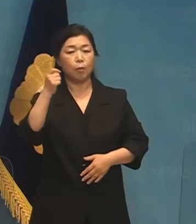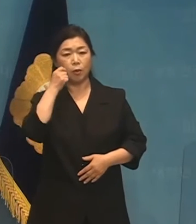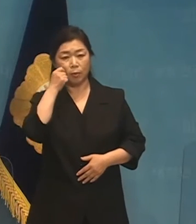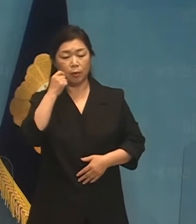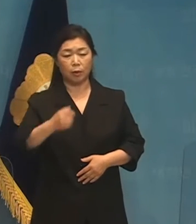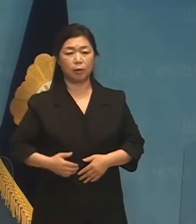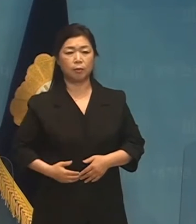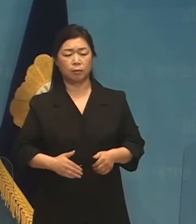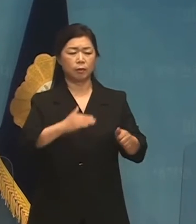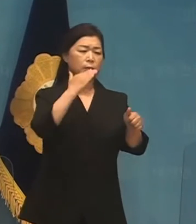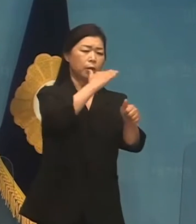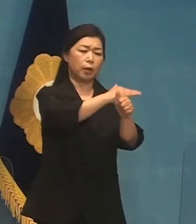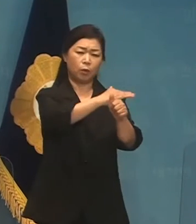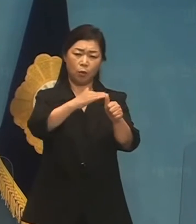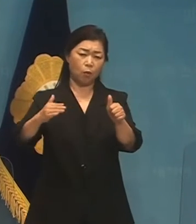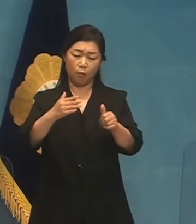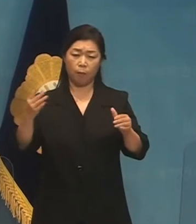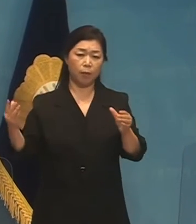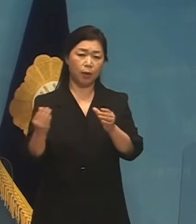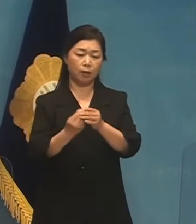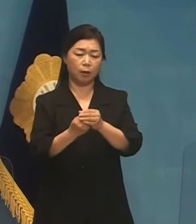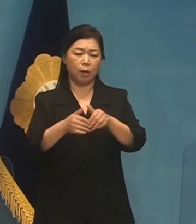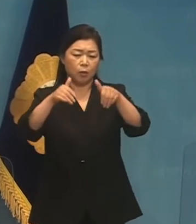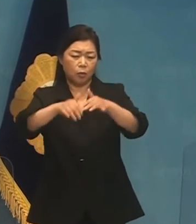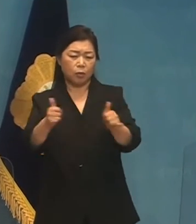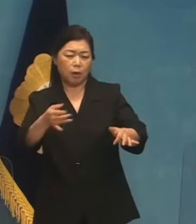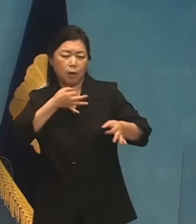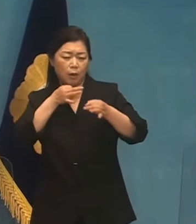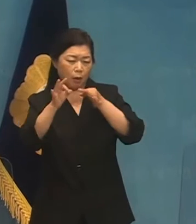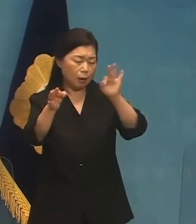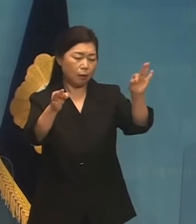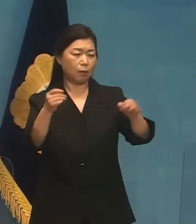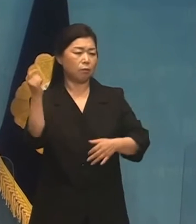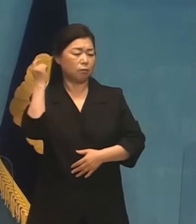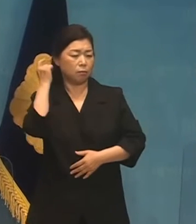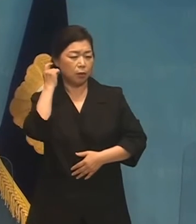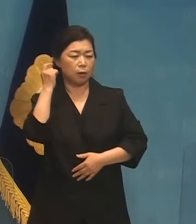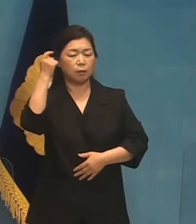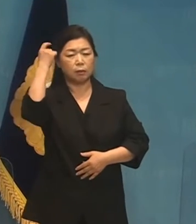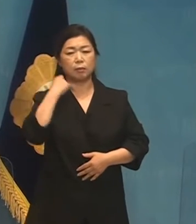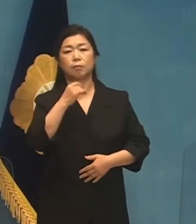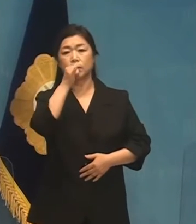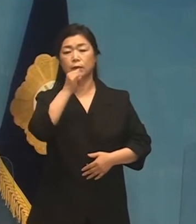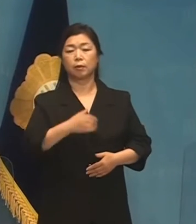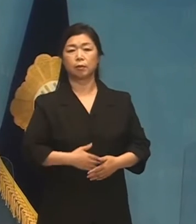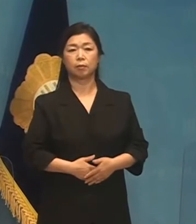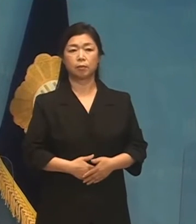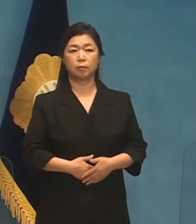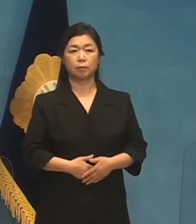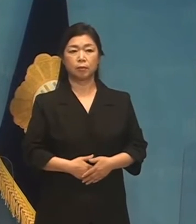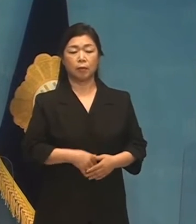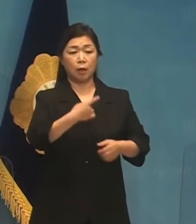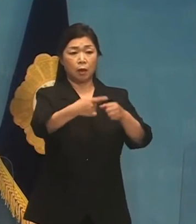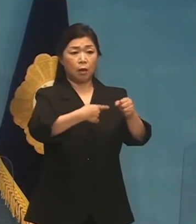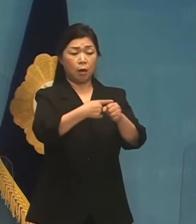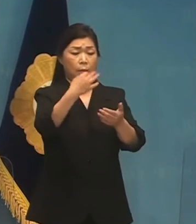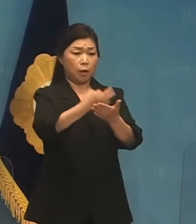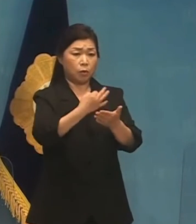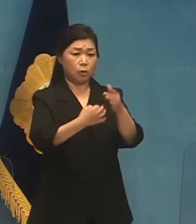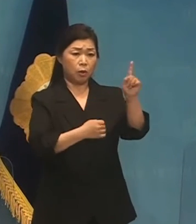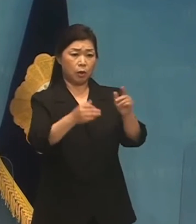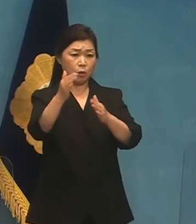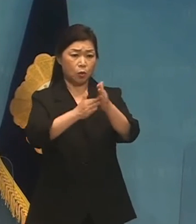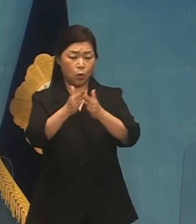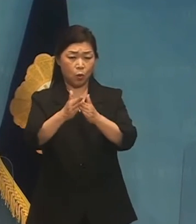해고에 저항하던 노동자들의 아우성이 아직도 귓가에 생생합니다. 연매출 1조 원을